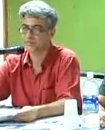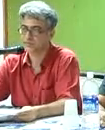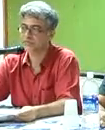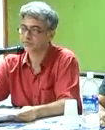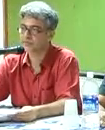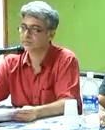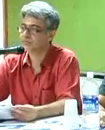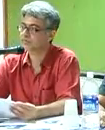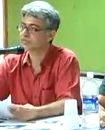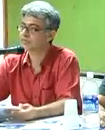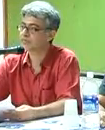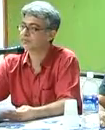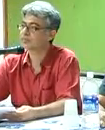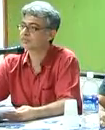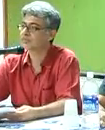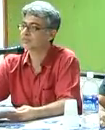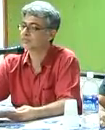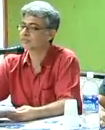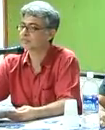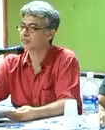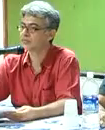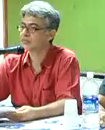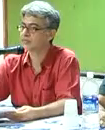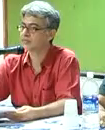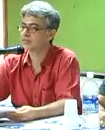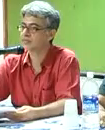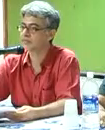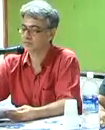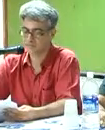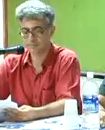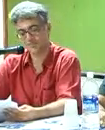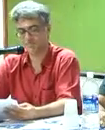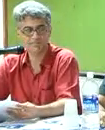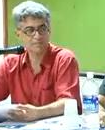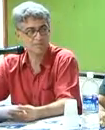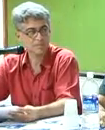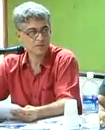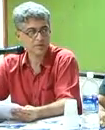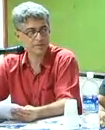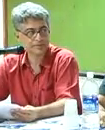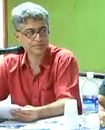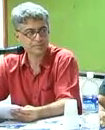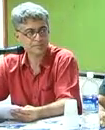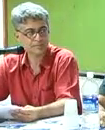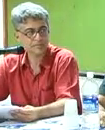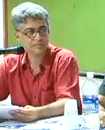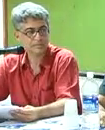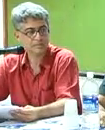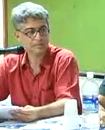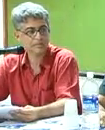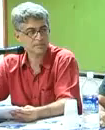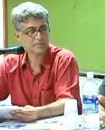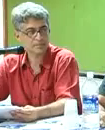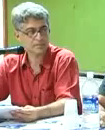खिलाफ पब्लिक इंटरेस्ट फाइल किया, तो 3 दिन के अंदर हमको वो रेमेडी मिली। और सुप्रीम कोर्ट में भी आप इसी के थ्रू जा सकते